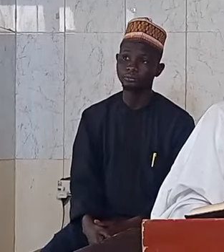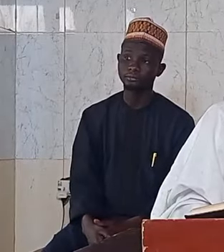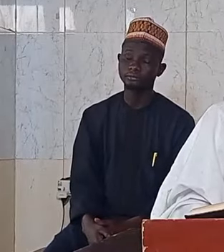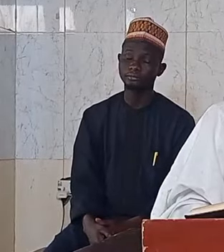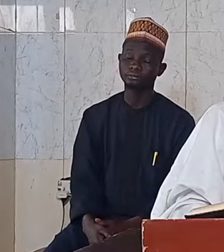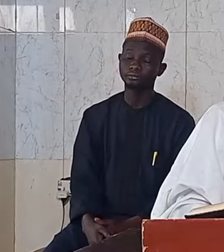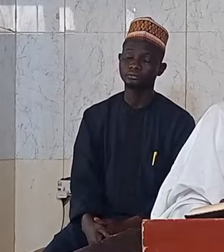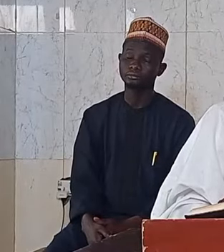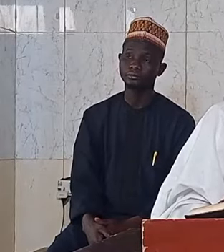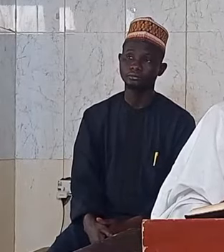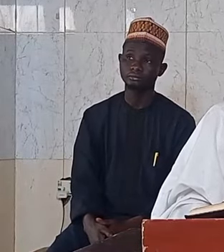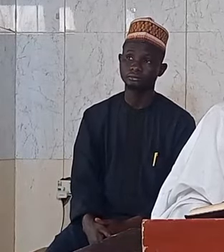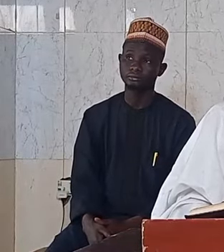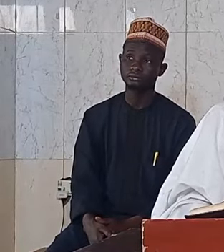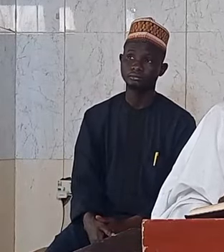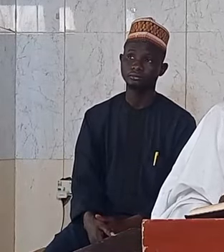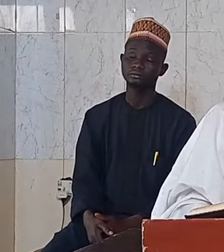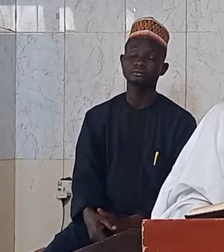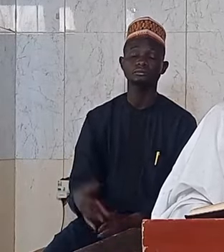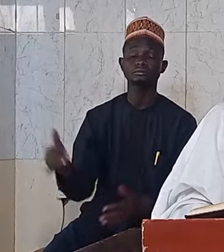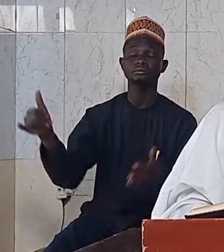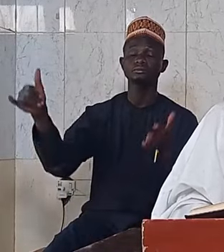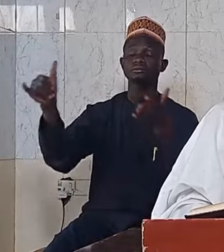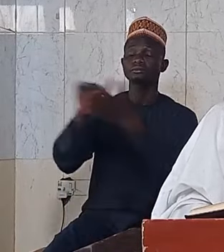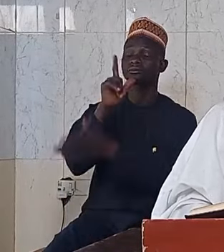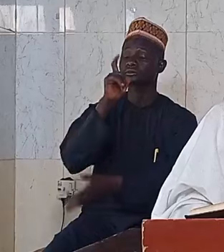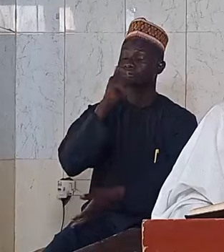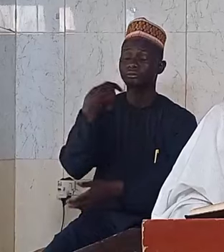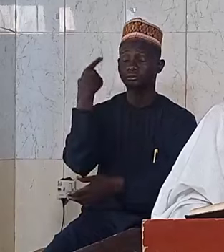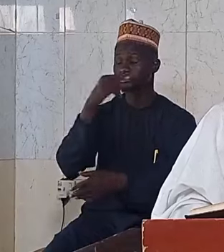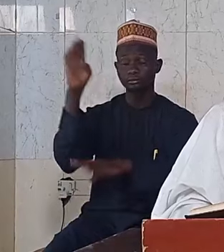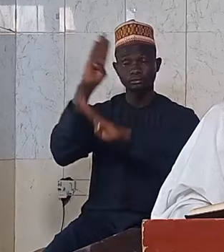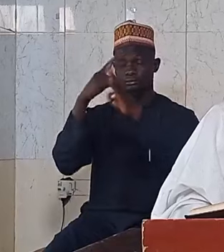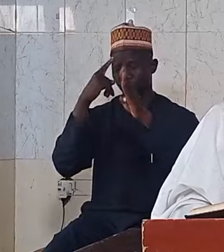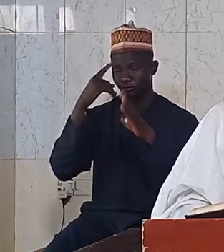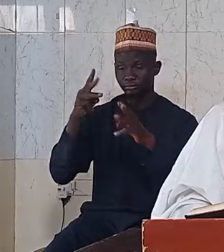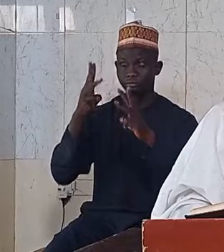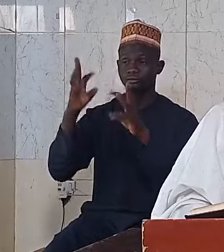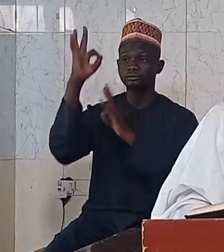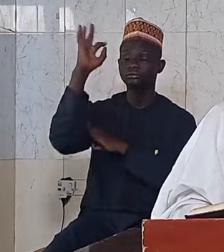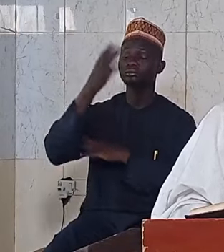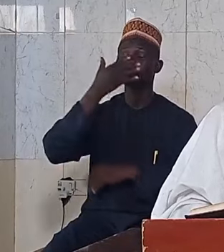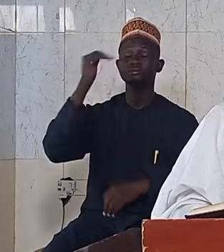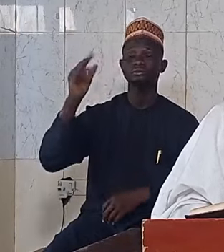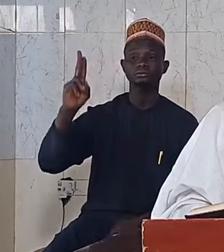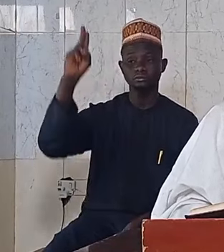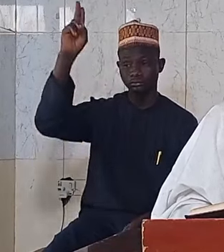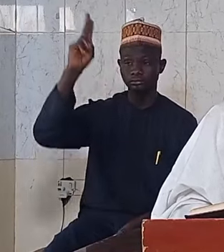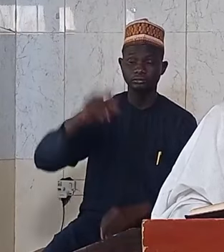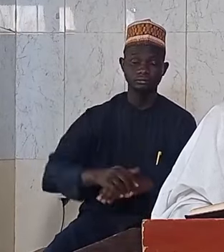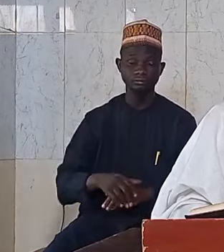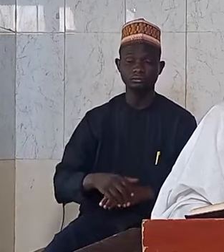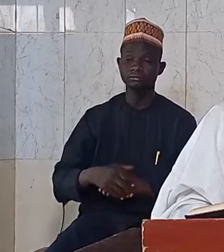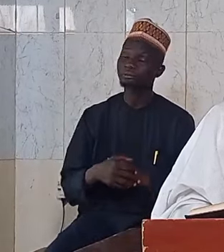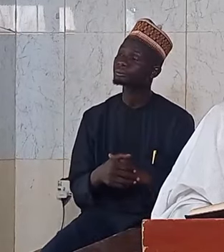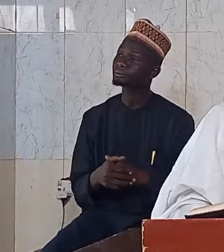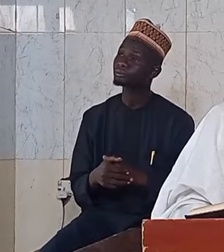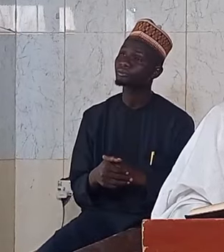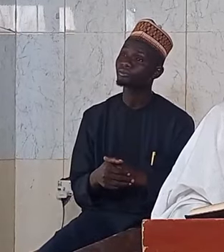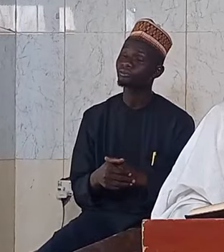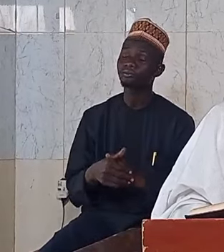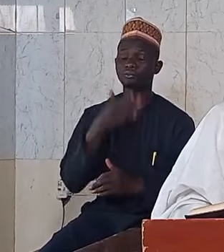anna alladhi yuqatilu fi sabilillah wanda yake yaki dan daukaka kalmar Allah ينبغي